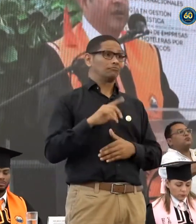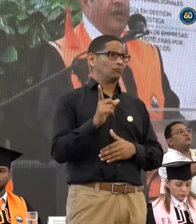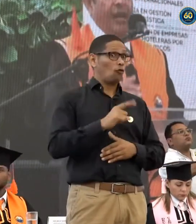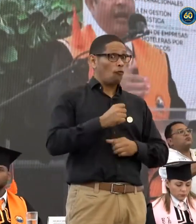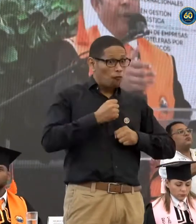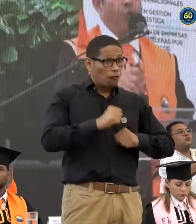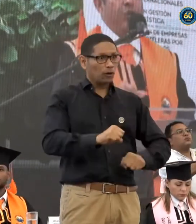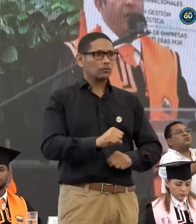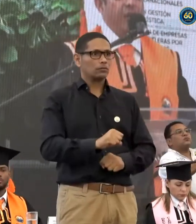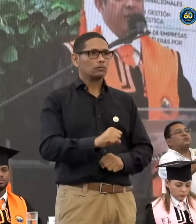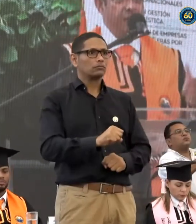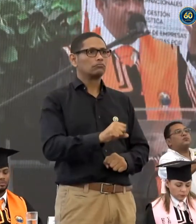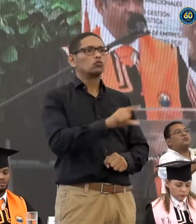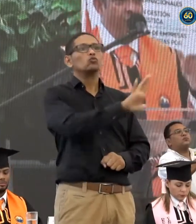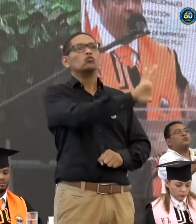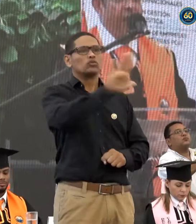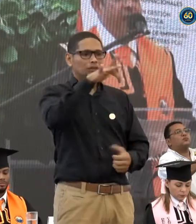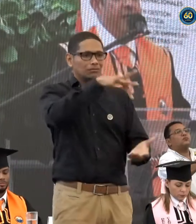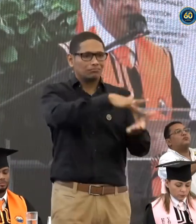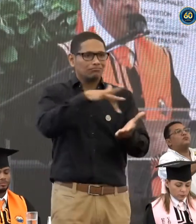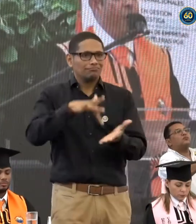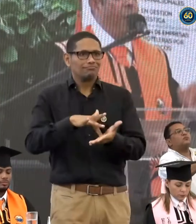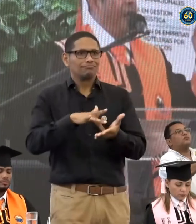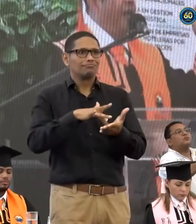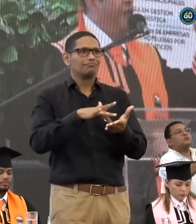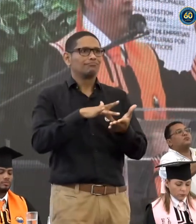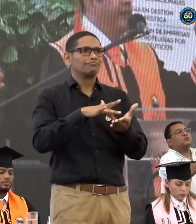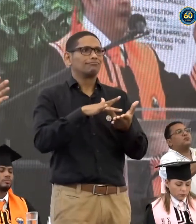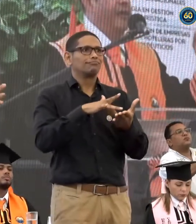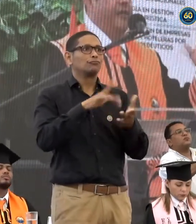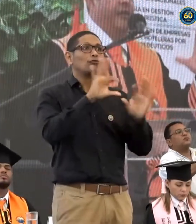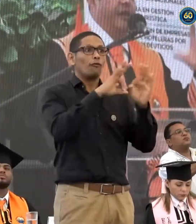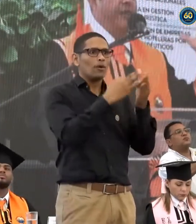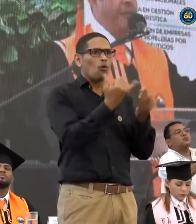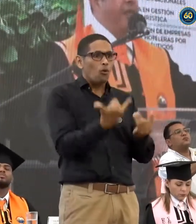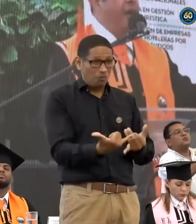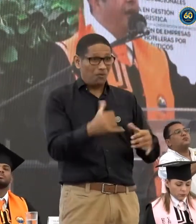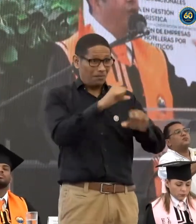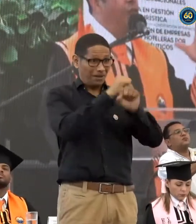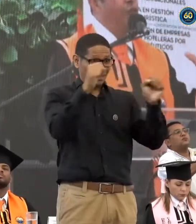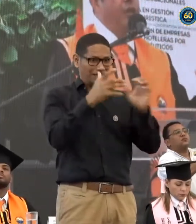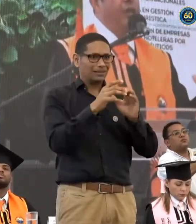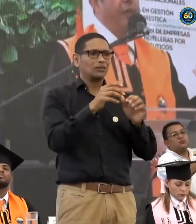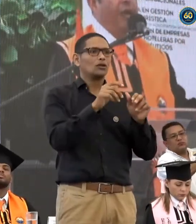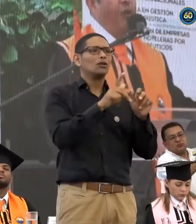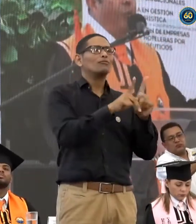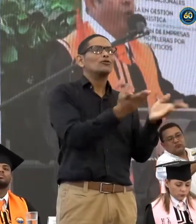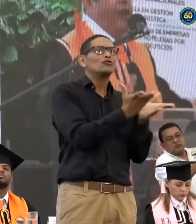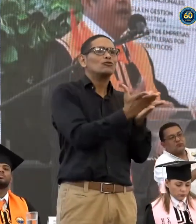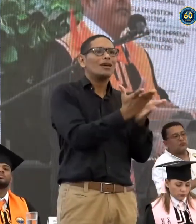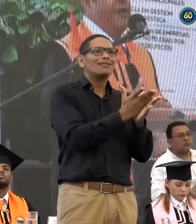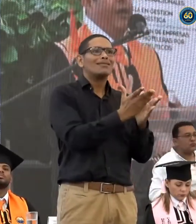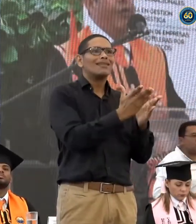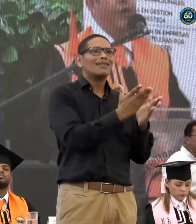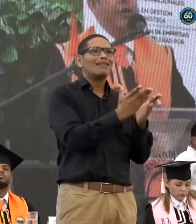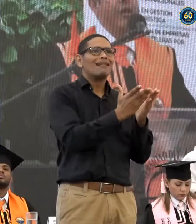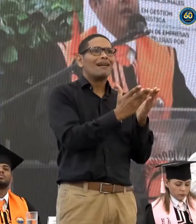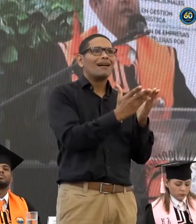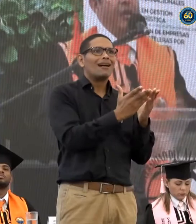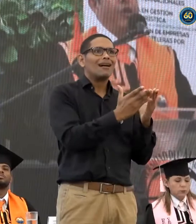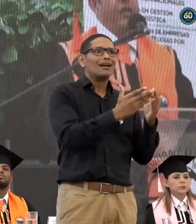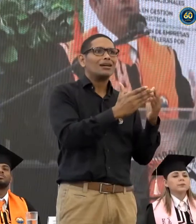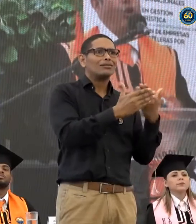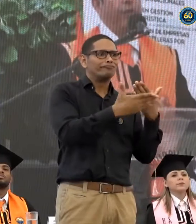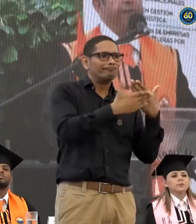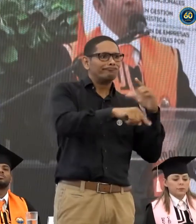para ustedes para su familias o para quien no están esta mañana un estudiante me escribió pero no alcancé a verlo diciéndole